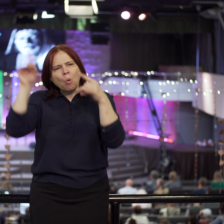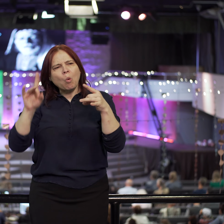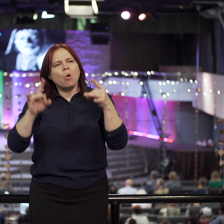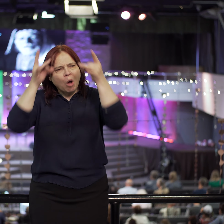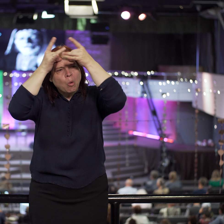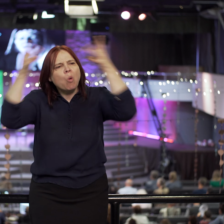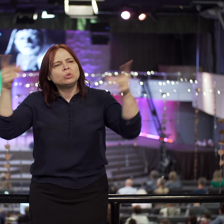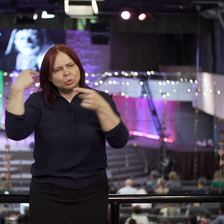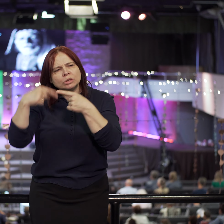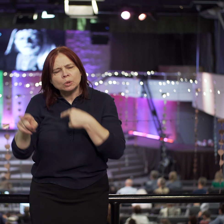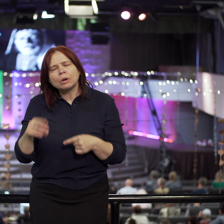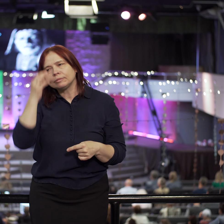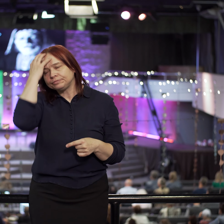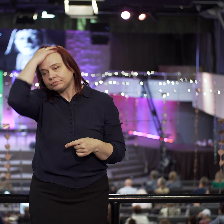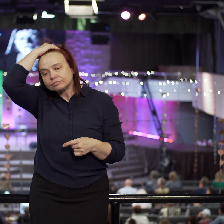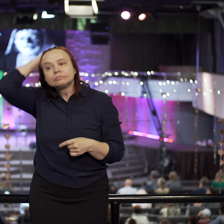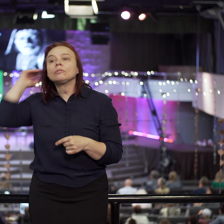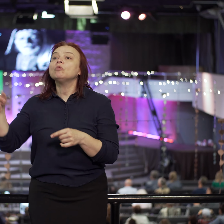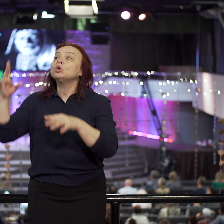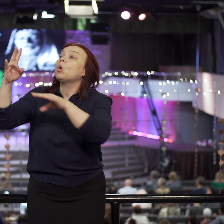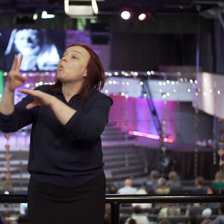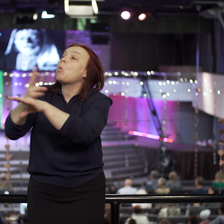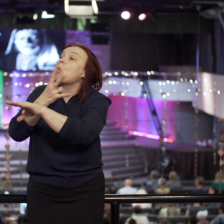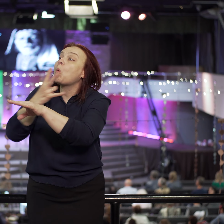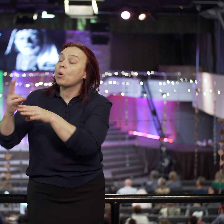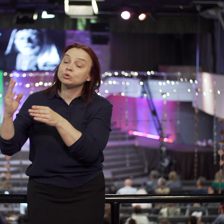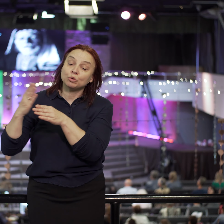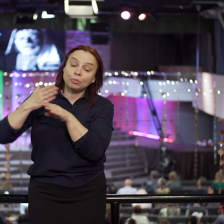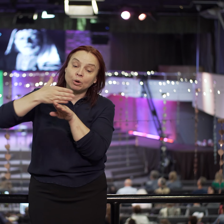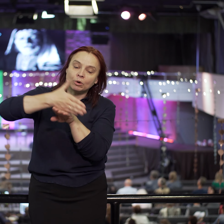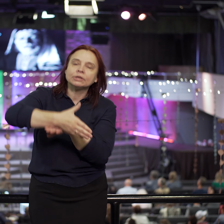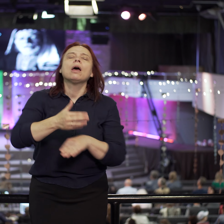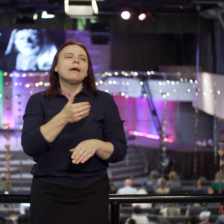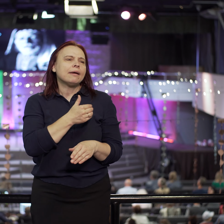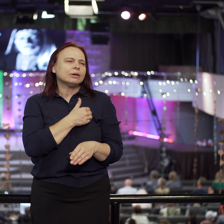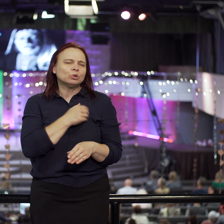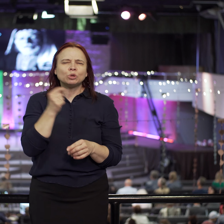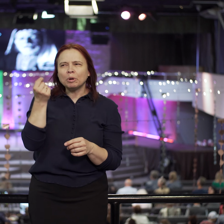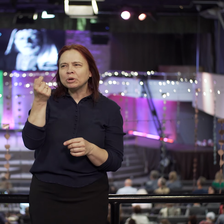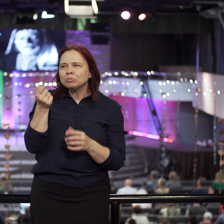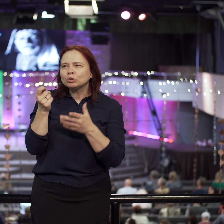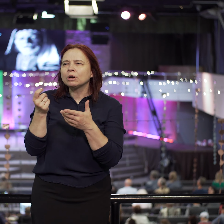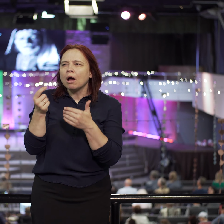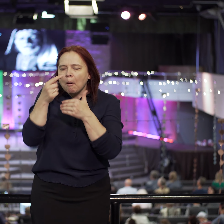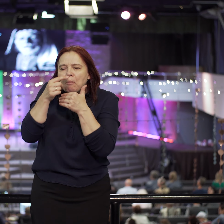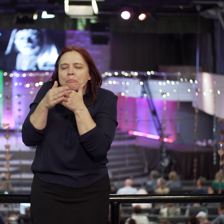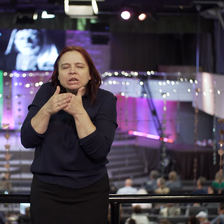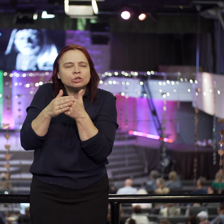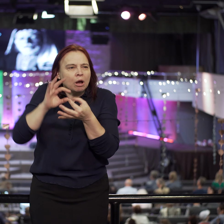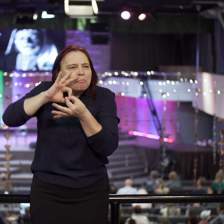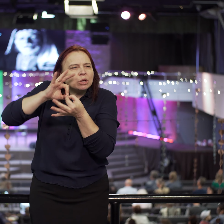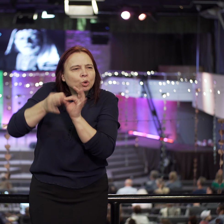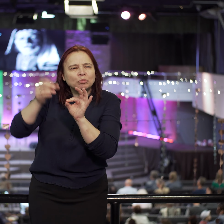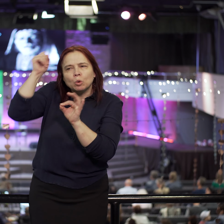И мне хотелось бы, чтобы мы ближе познакомились с этим человеком. Мне хотелось бы, чтобы мы ближе, насколько